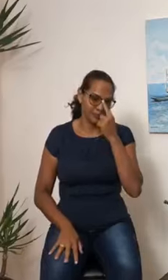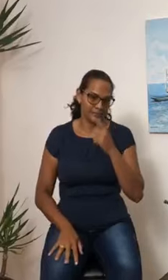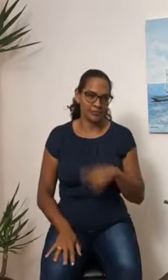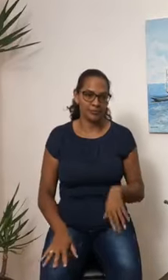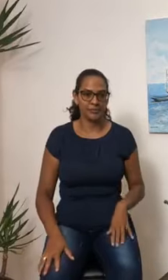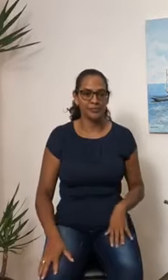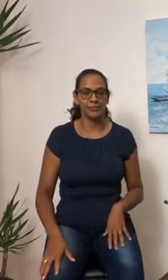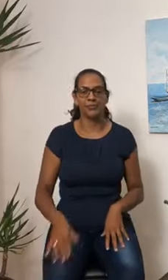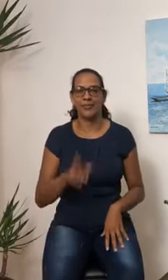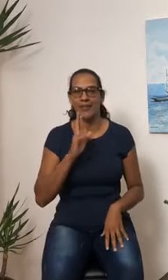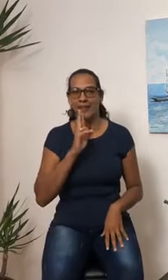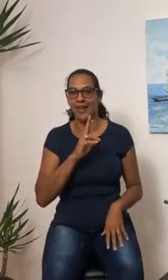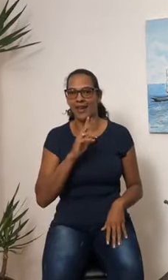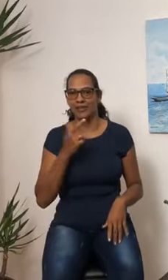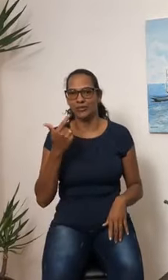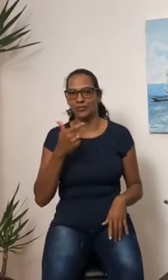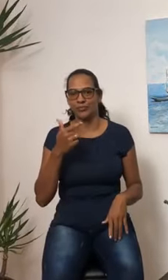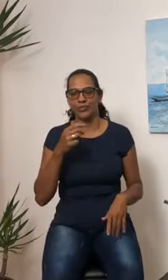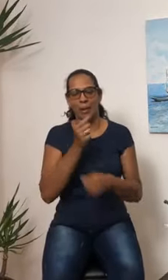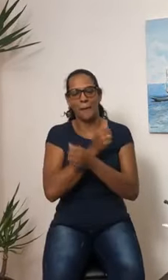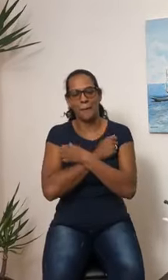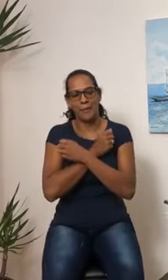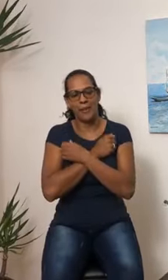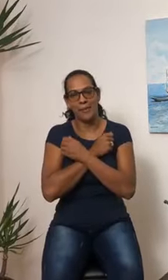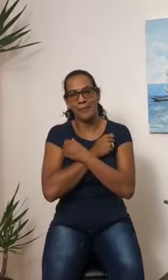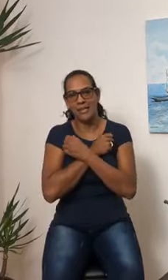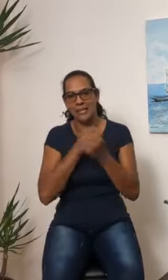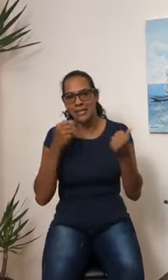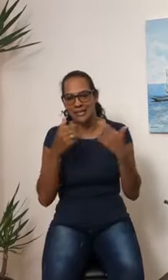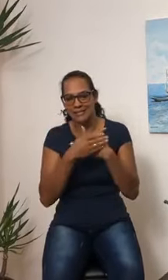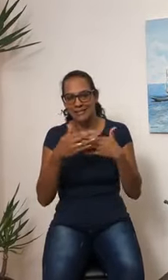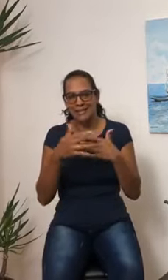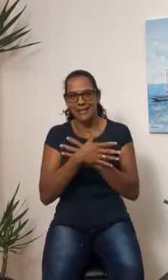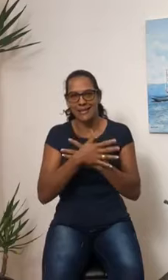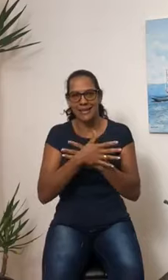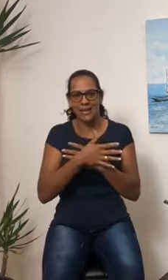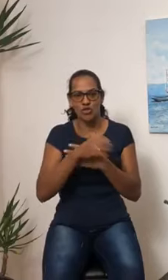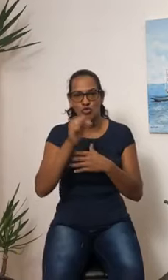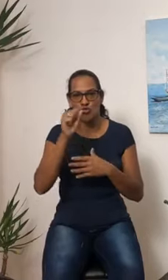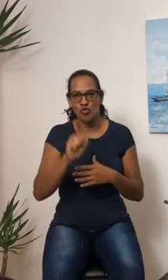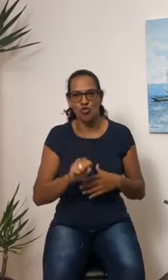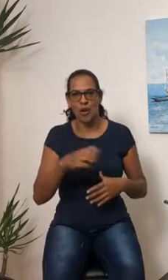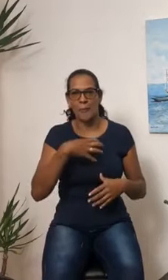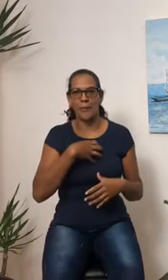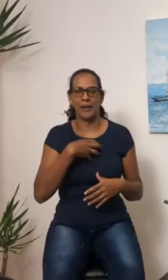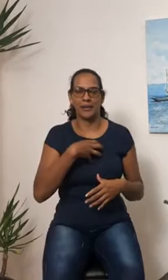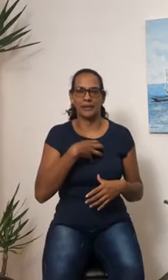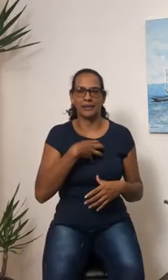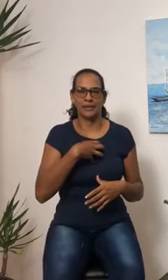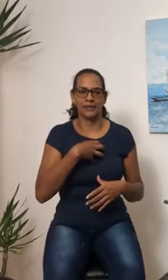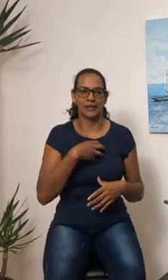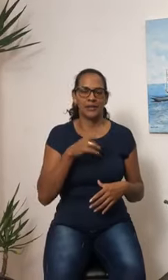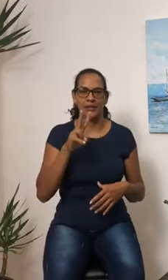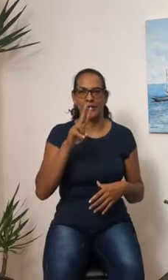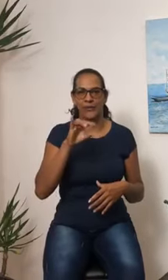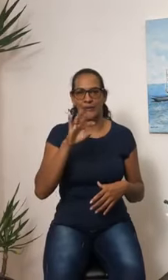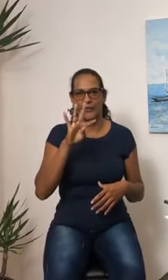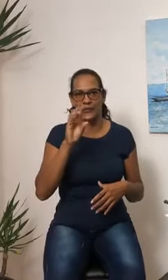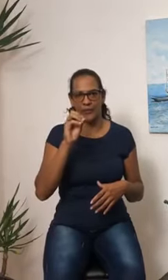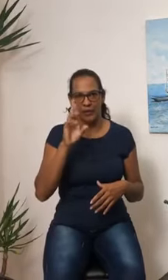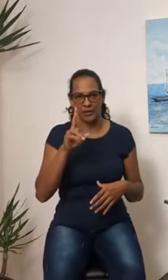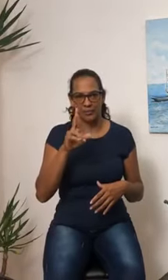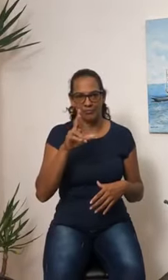Recado 2. Um forte abraço para a cidade de Alfenas, que fica no extremo sul da Bahia. O Vitor Mesquita, já vi ele no